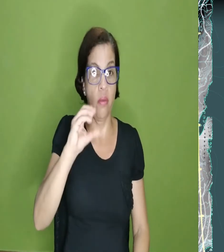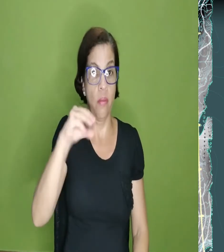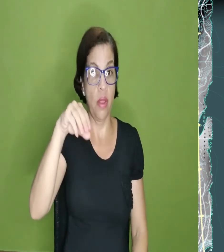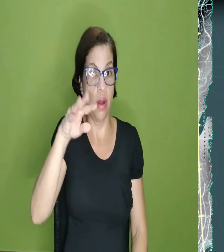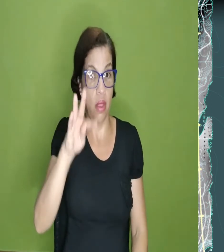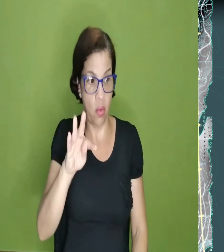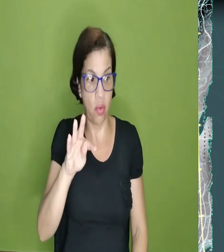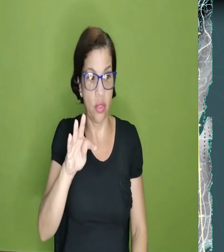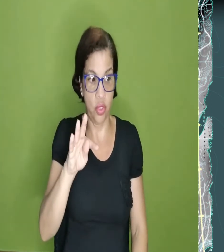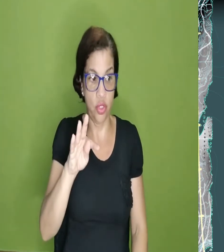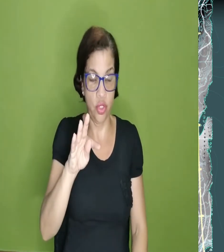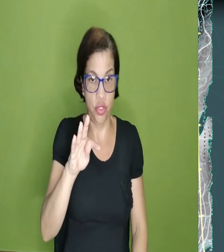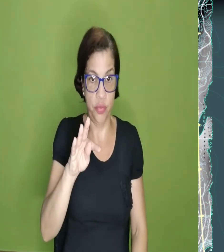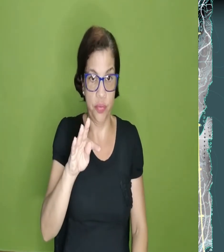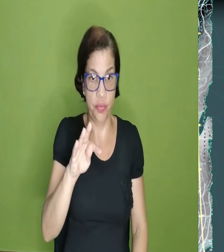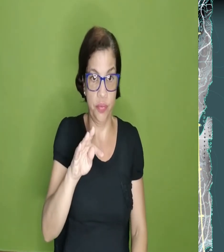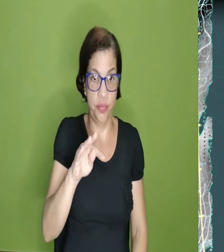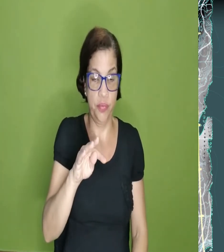seja, pela